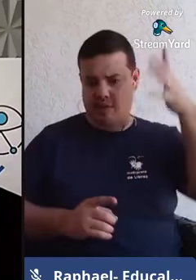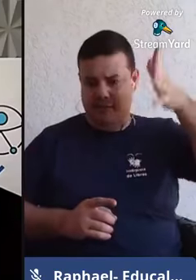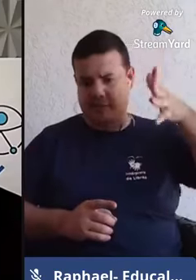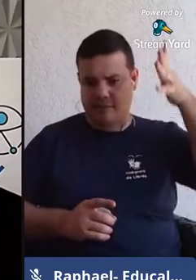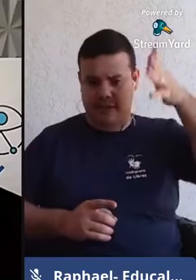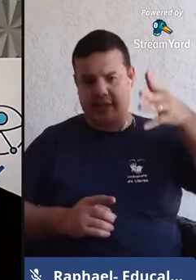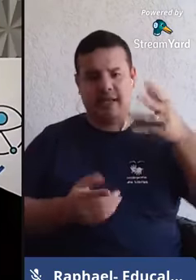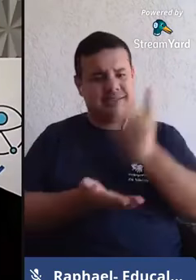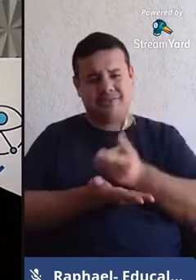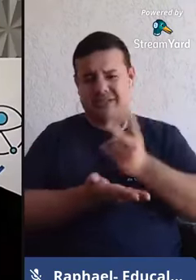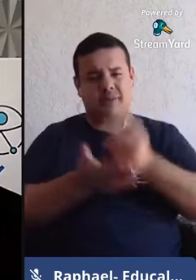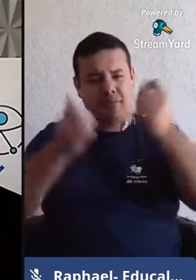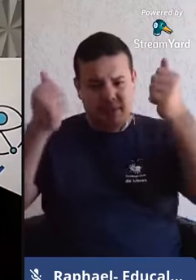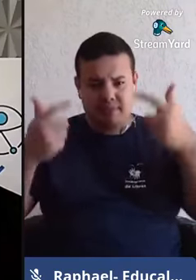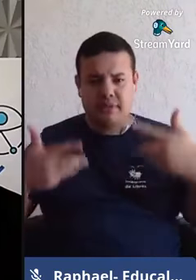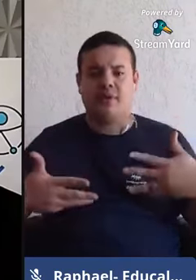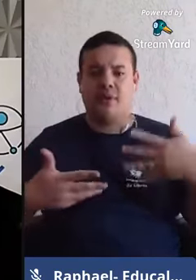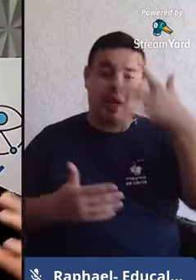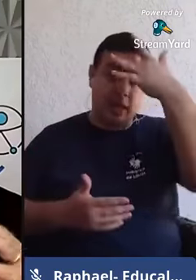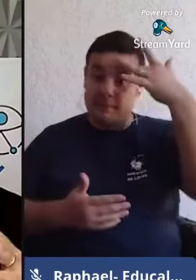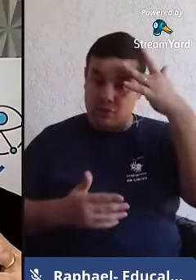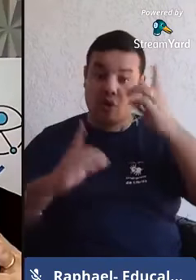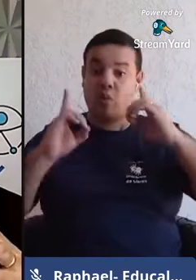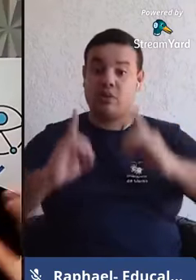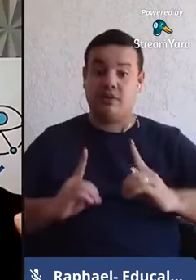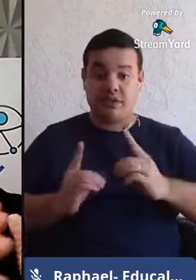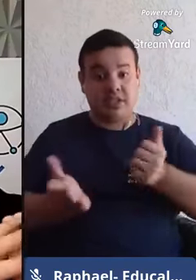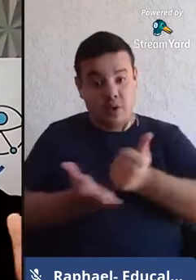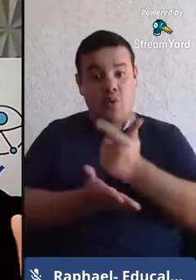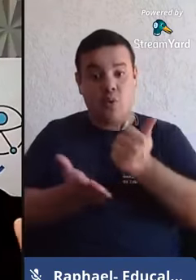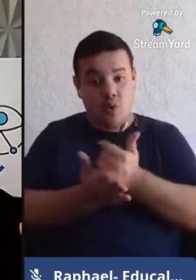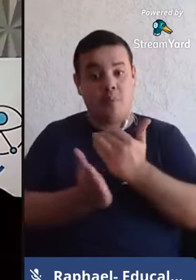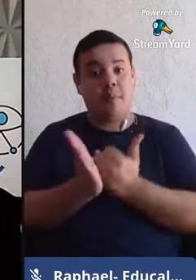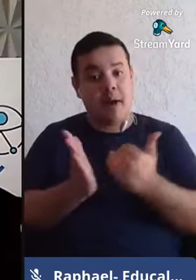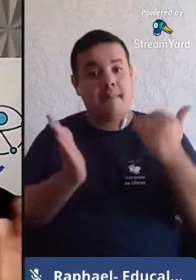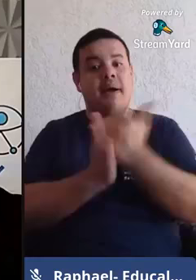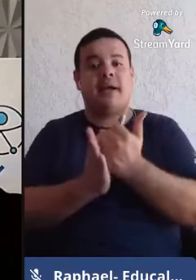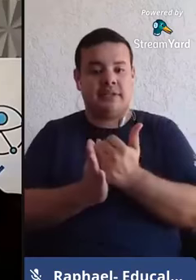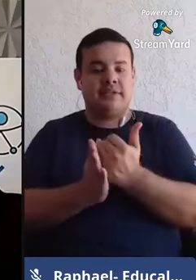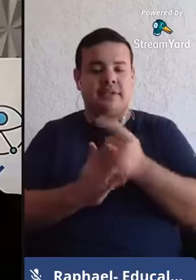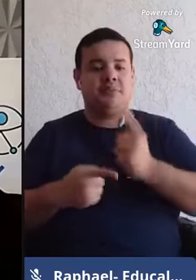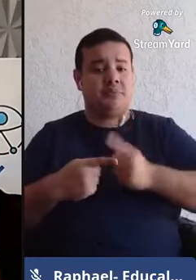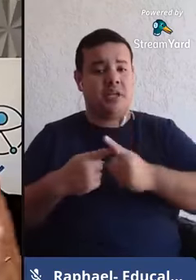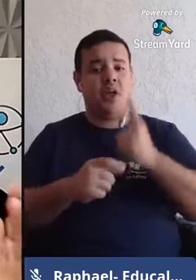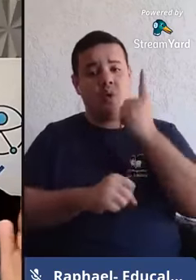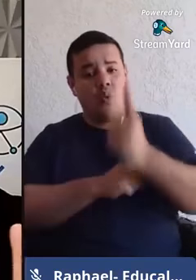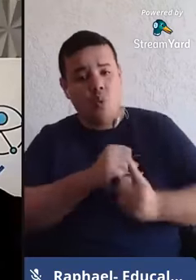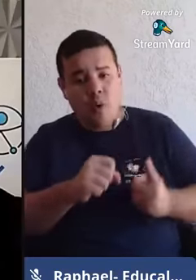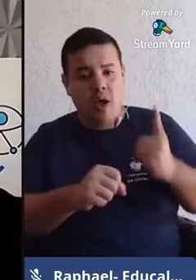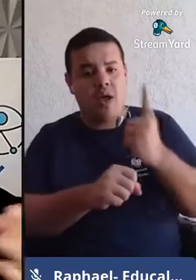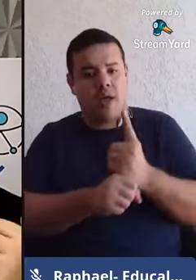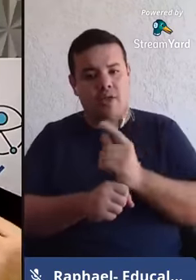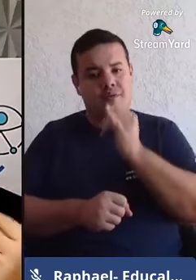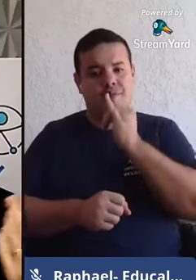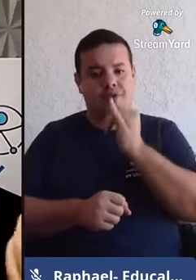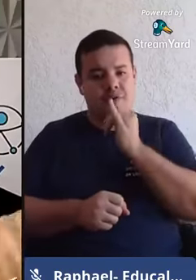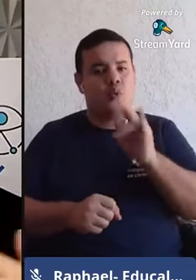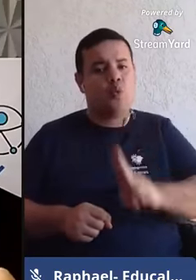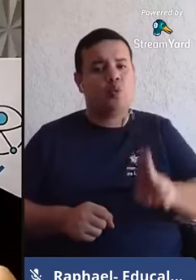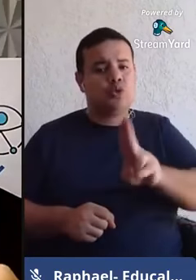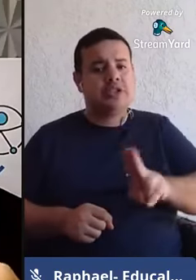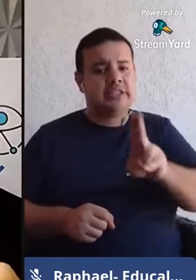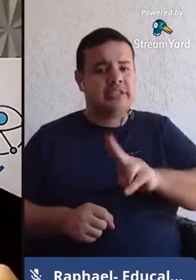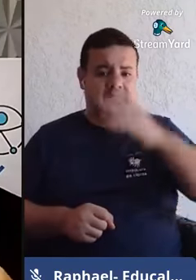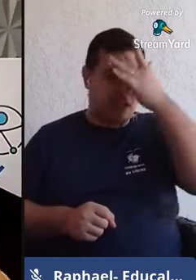com deficiência é mais consumidora do que uma pessoa comum. Porque no decorrer de um ano, a pessoa com deficiência utiliza coisas que uma pessoa comum